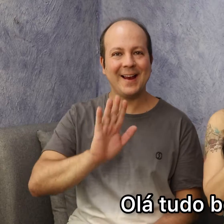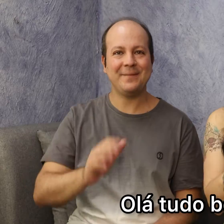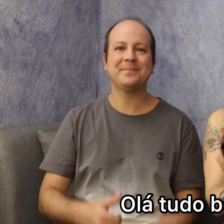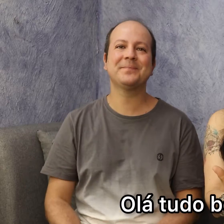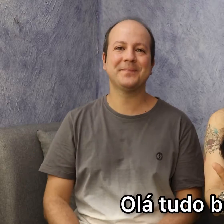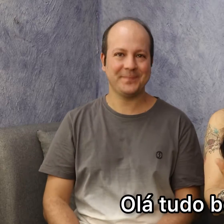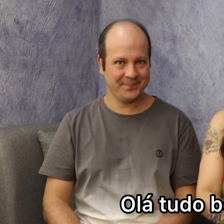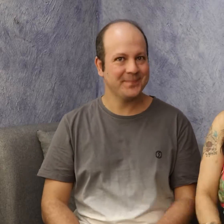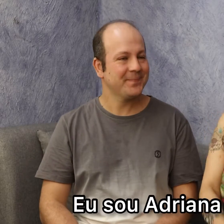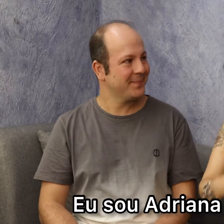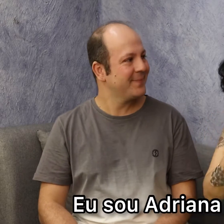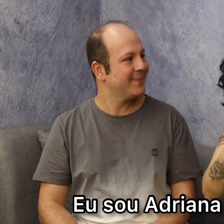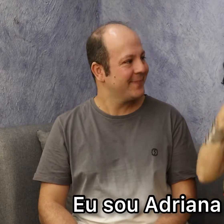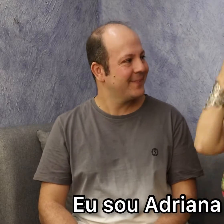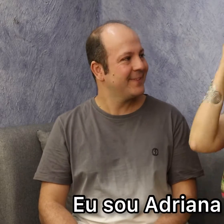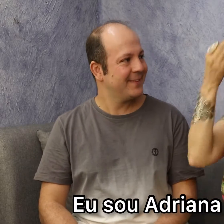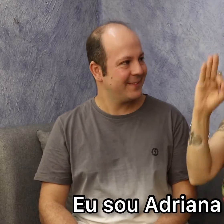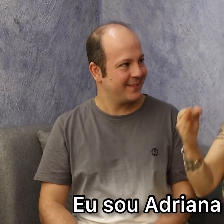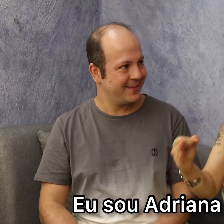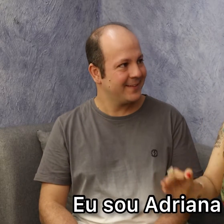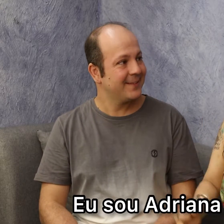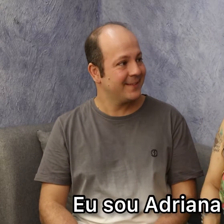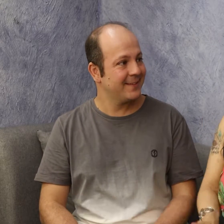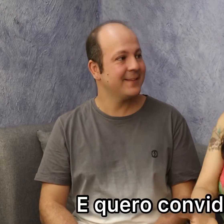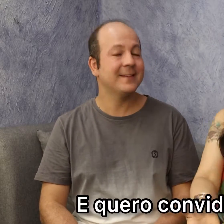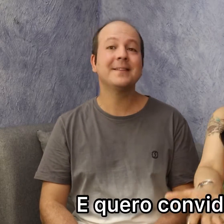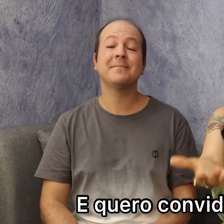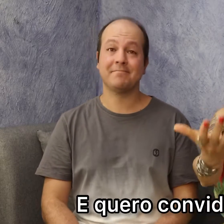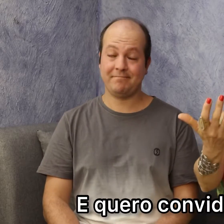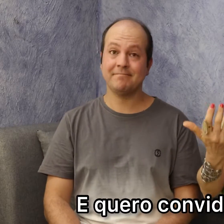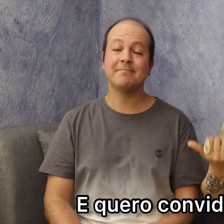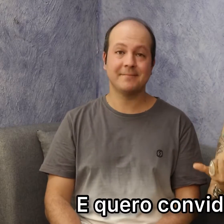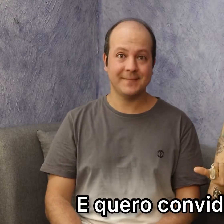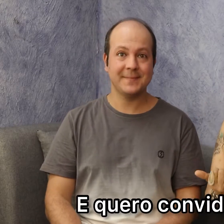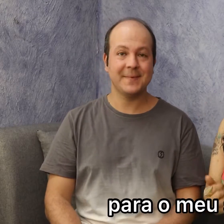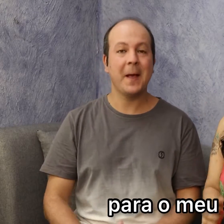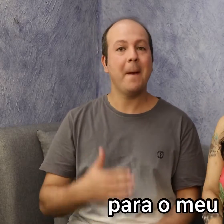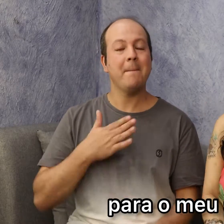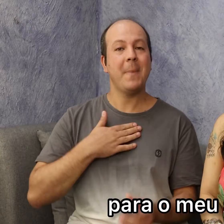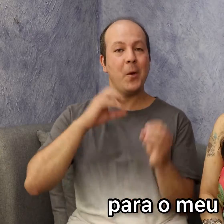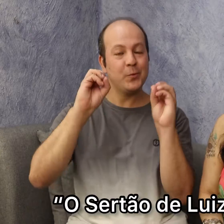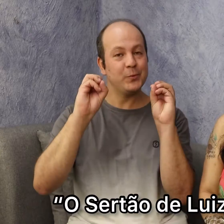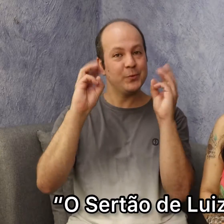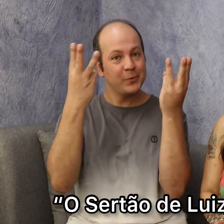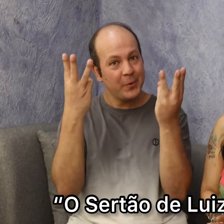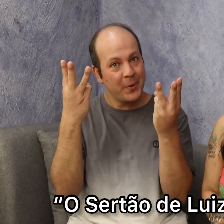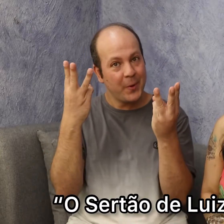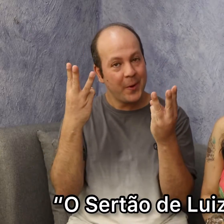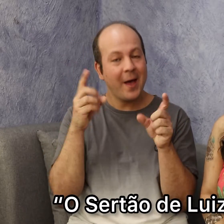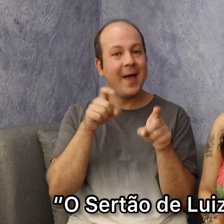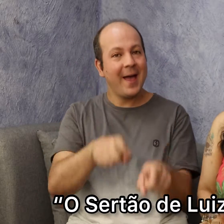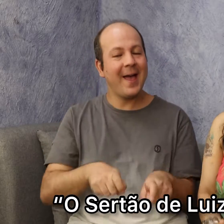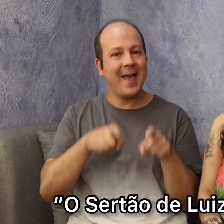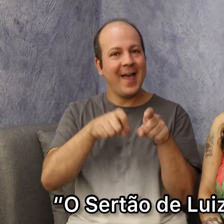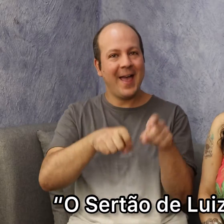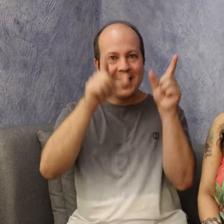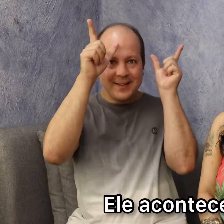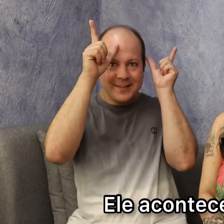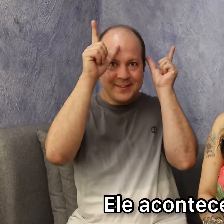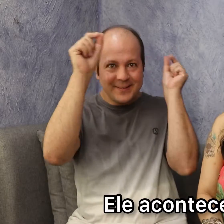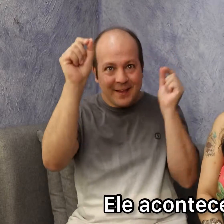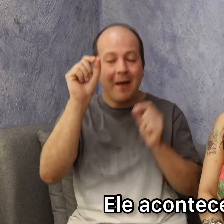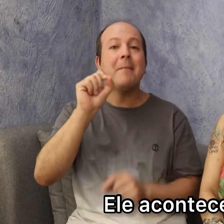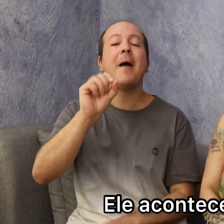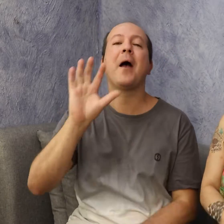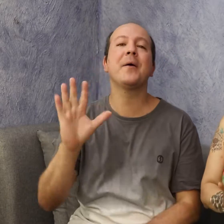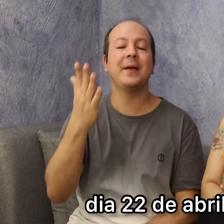Olá, tudo bem? Eu sou Adriana Sanches e quero convidar vocês para o meu show O Sertão de Luiz Gonzaga.